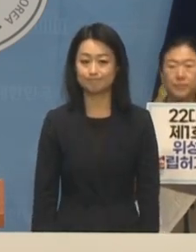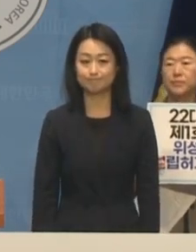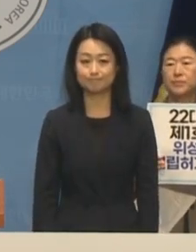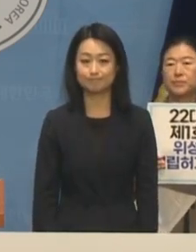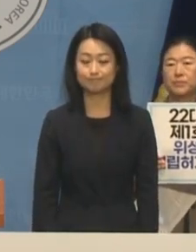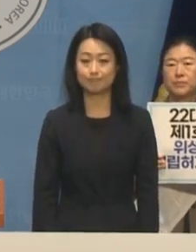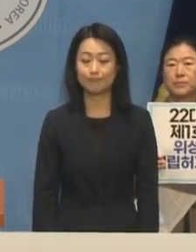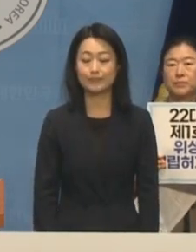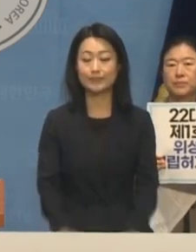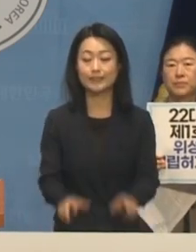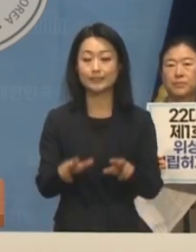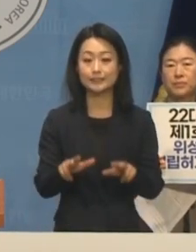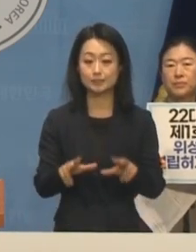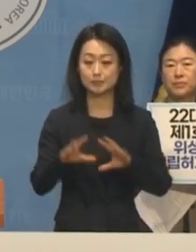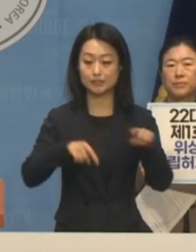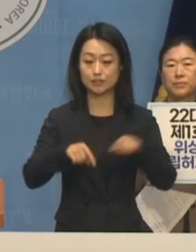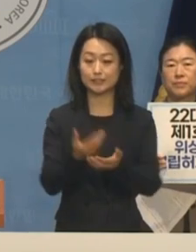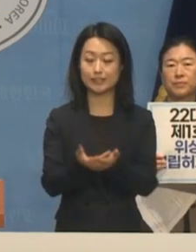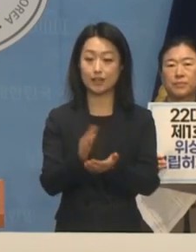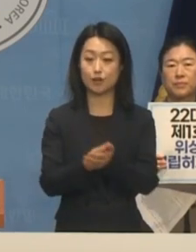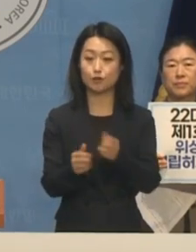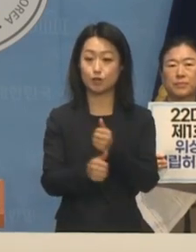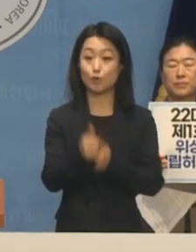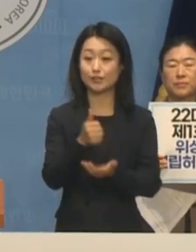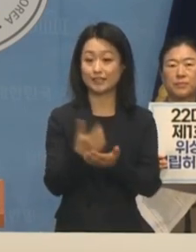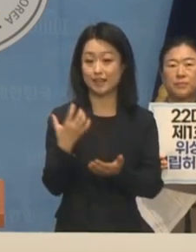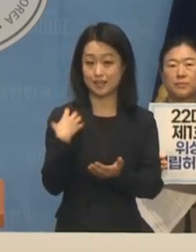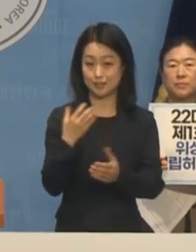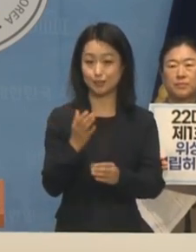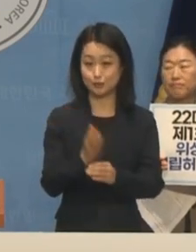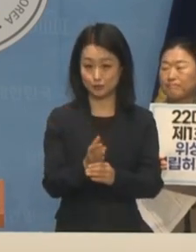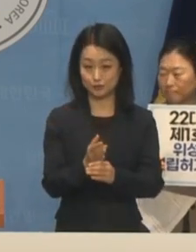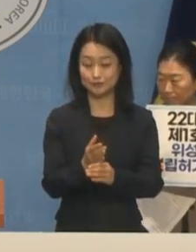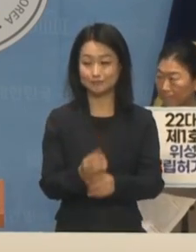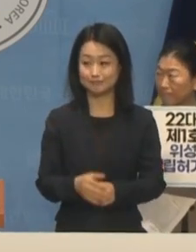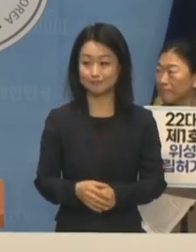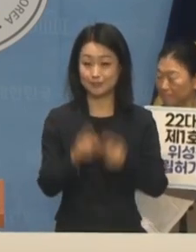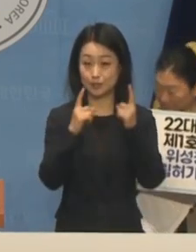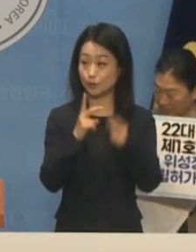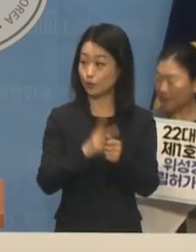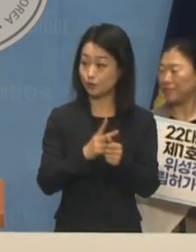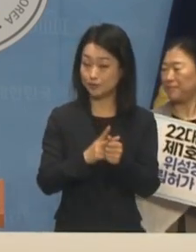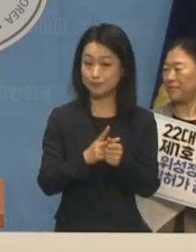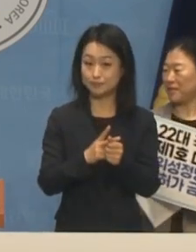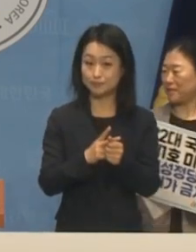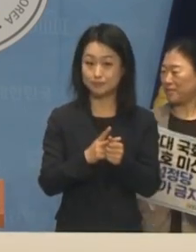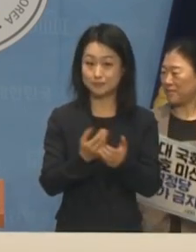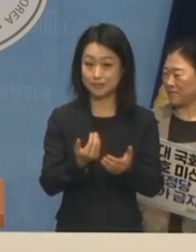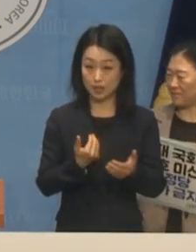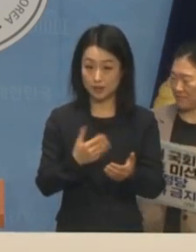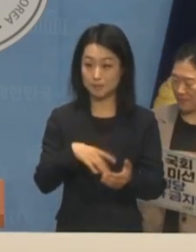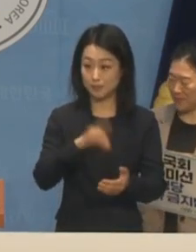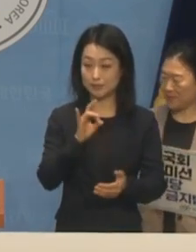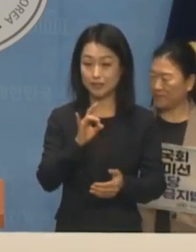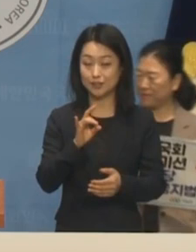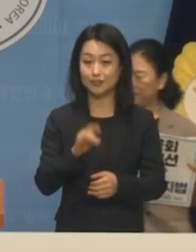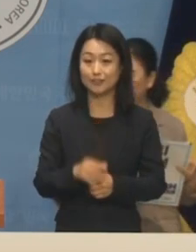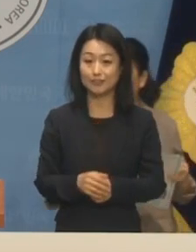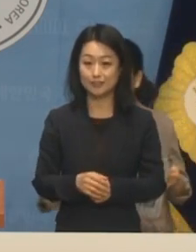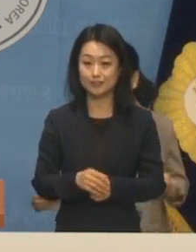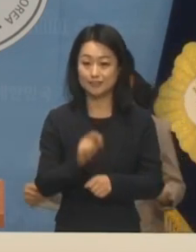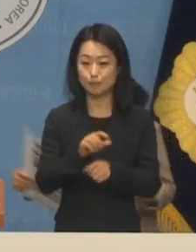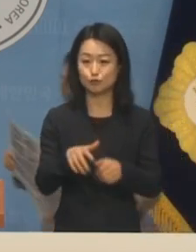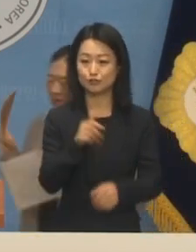지금 경실련의 정치개혁위원장을 맡고 계십니다. 취지 설명부터 하시죠. 예, 그러면